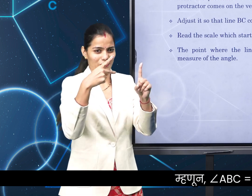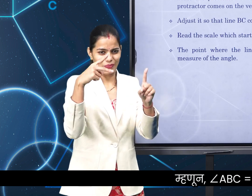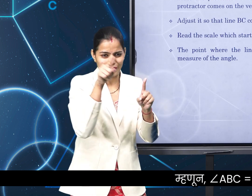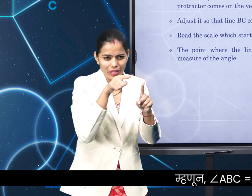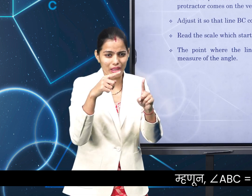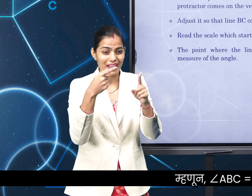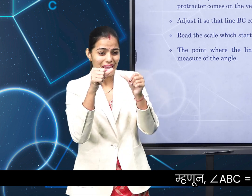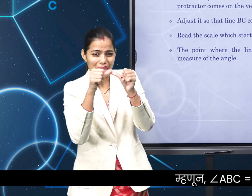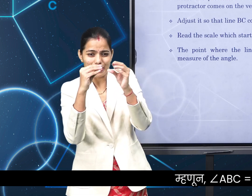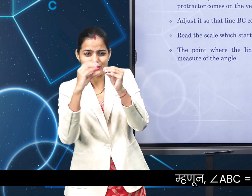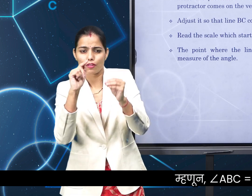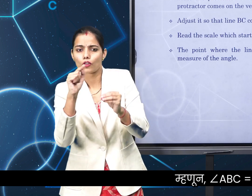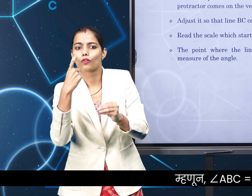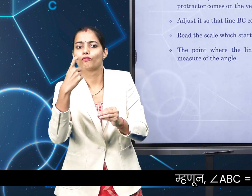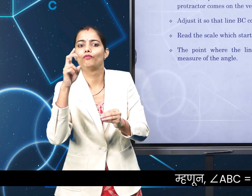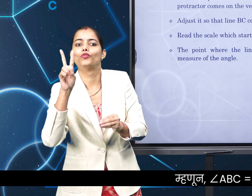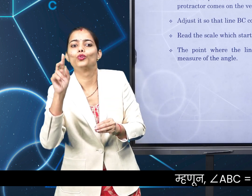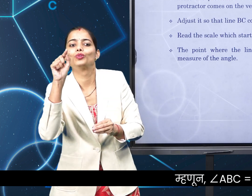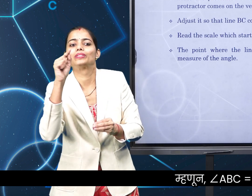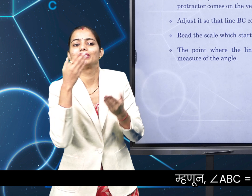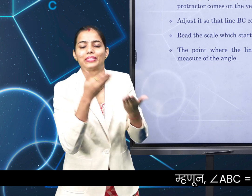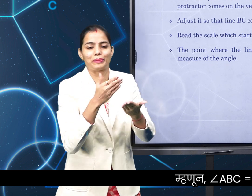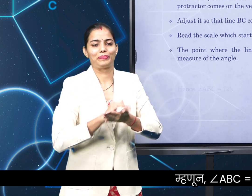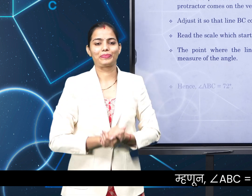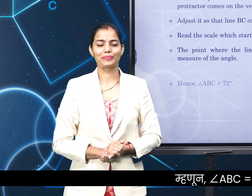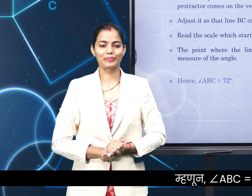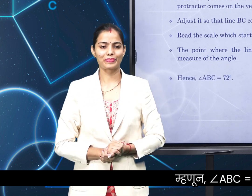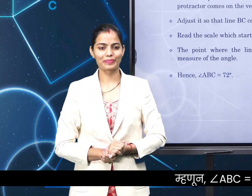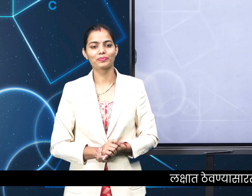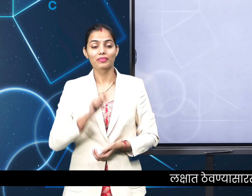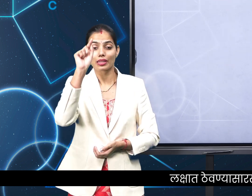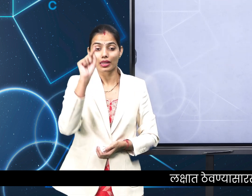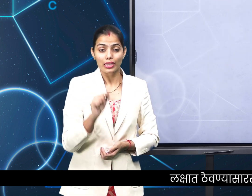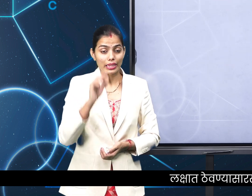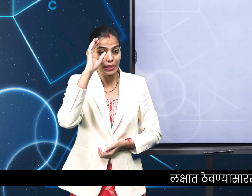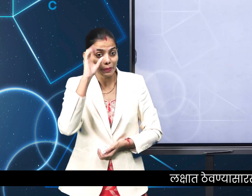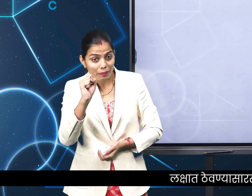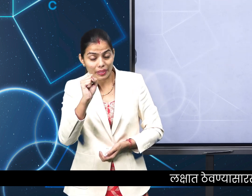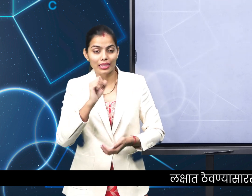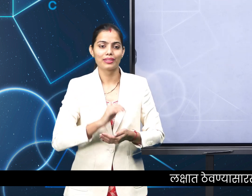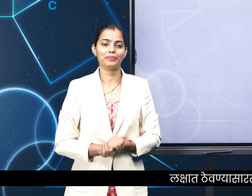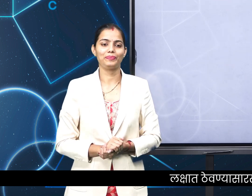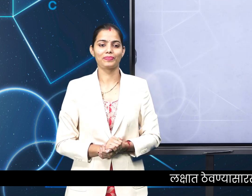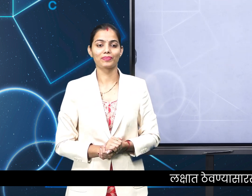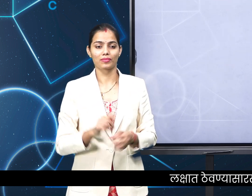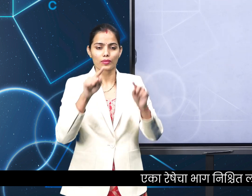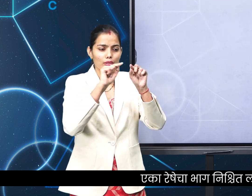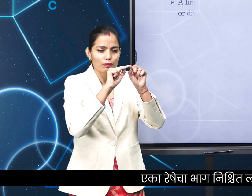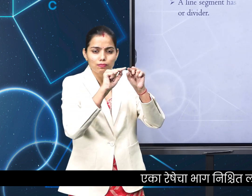म्हणून कोन ABC बरोबर 72 अंश. लक्षात ठेवण्यासारखे मुद्दे: एका